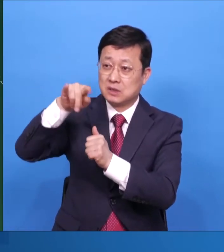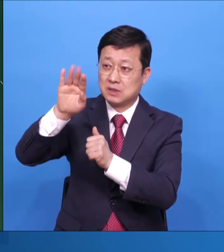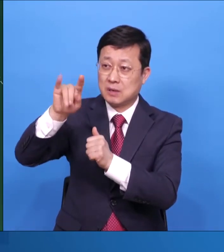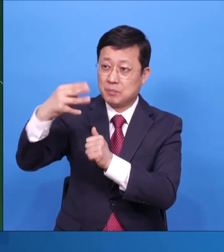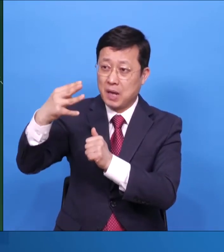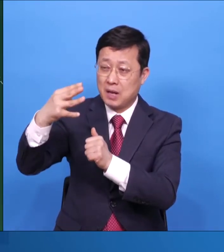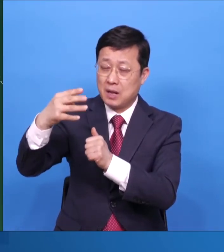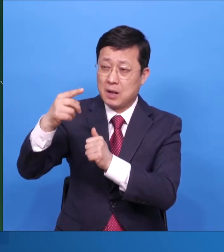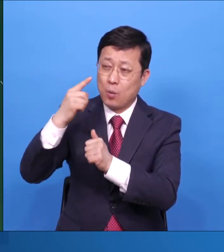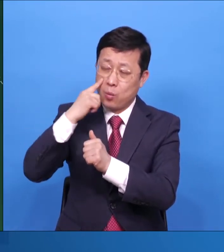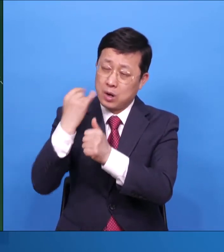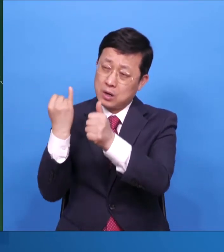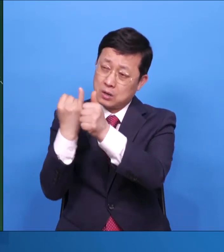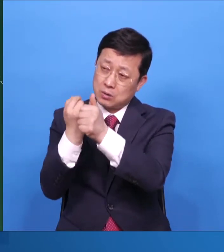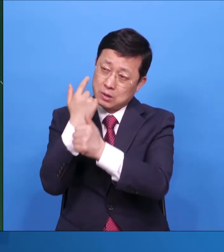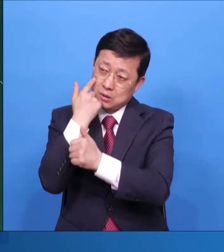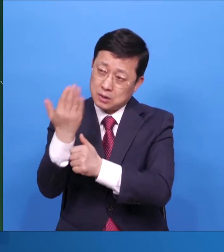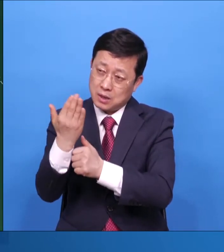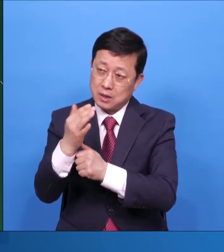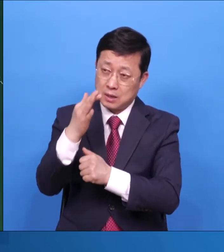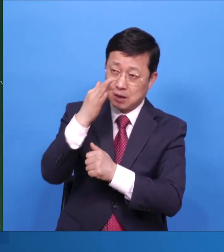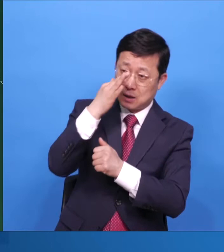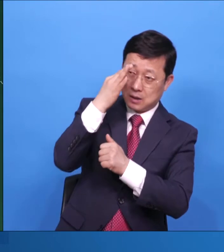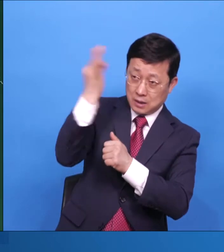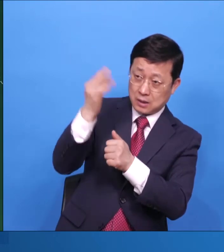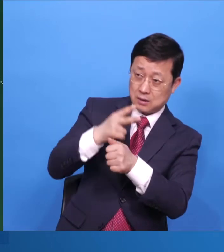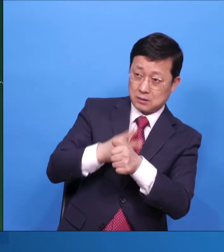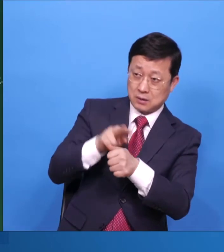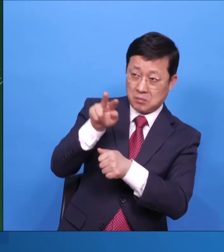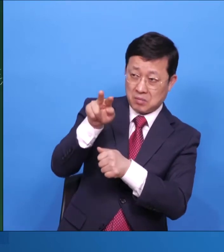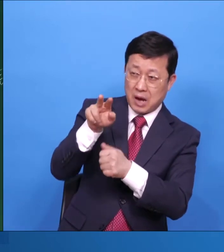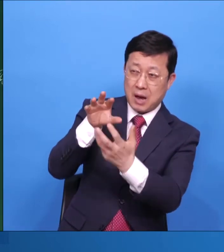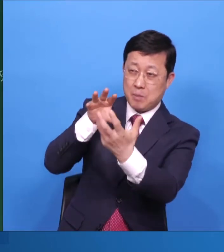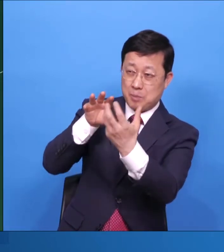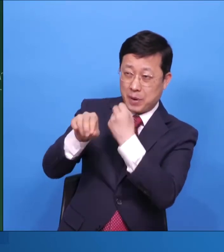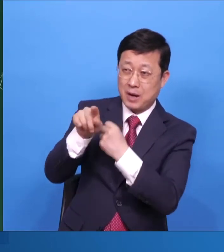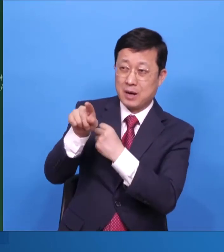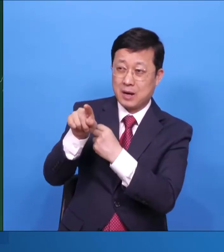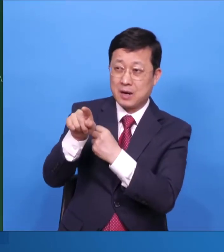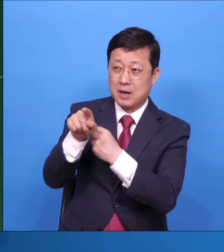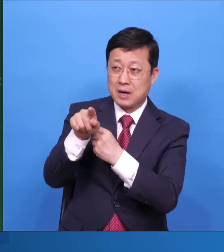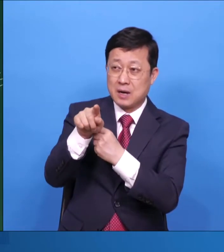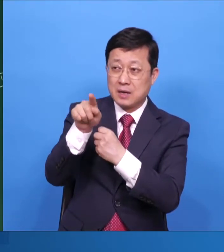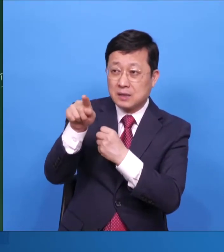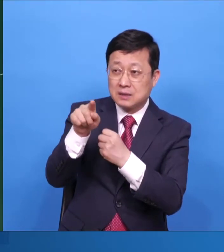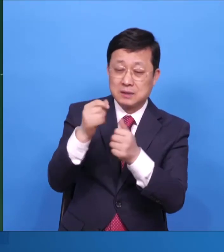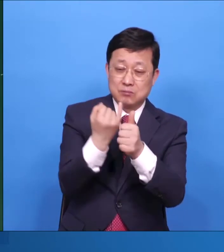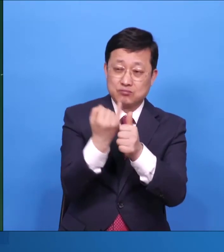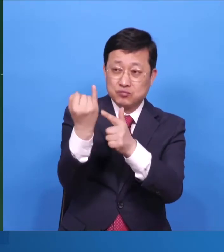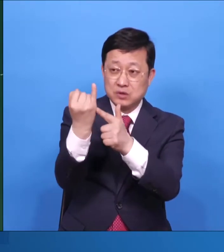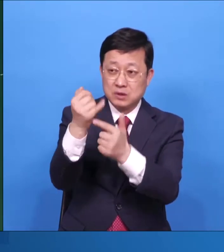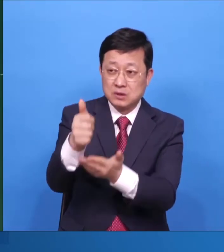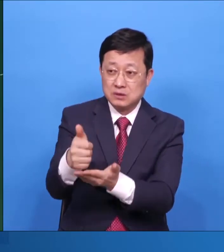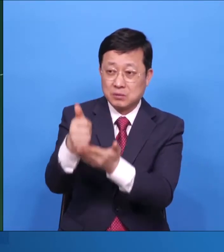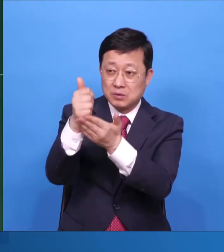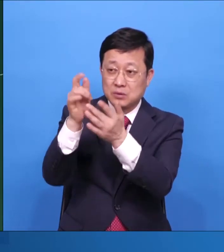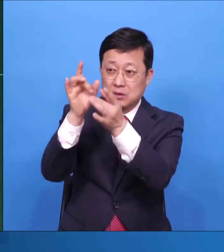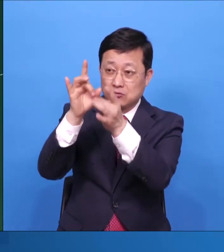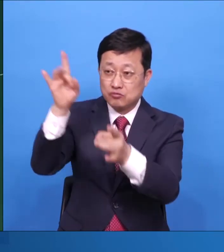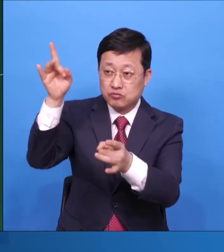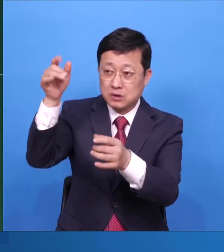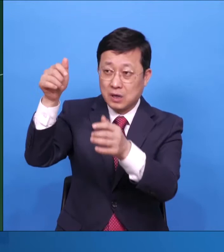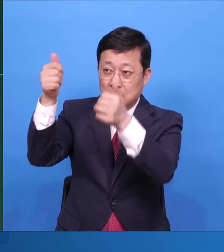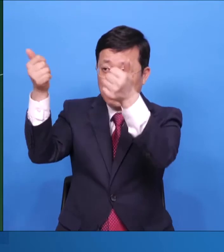qué el rey Acab se casó con Jezabel. 이세벨이 성교 있는 우상을 가져올 수밖에 없잖아요. 결혼했으니까. Entonces,